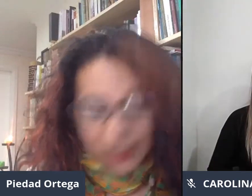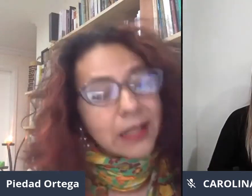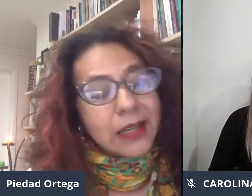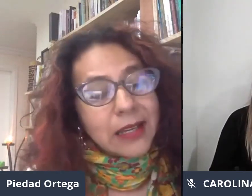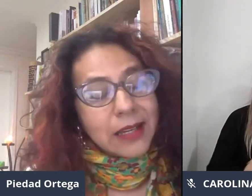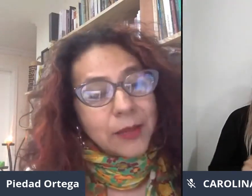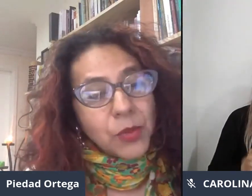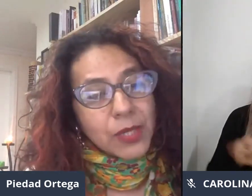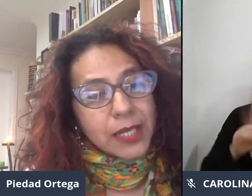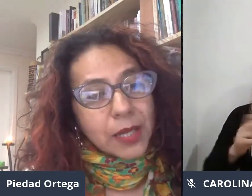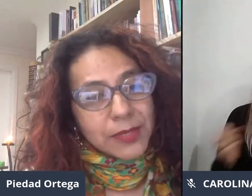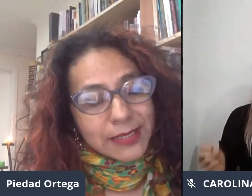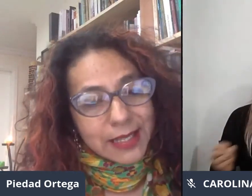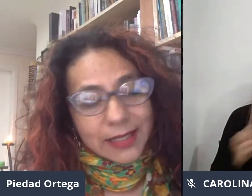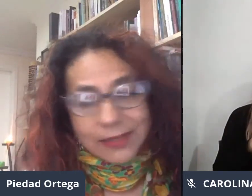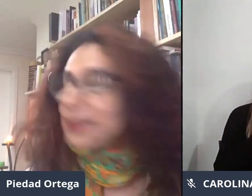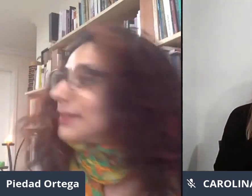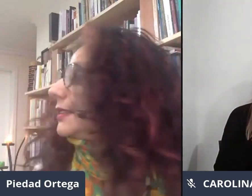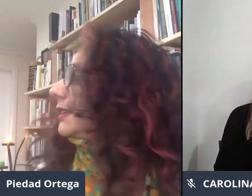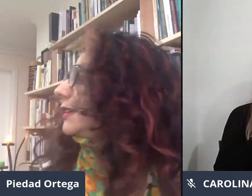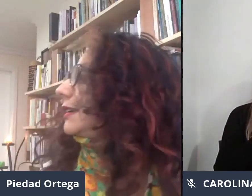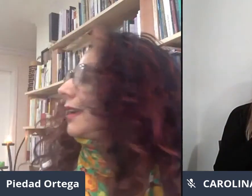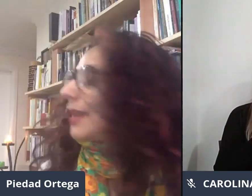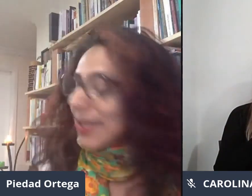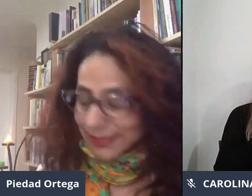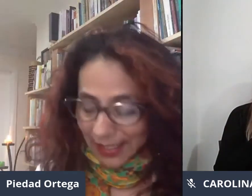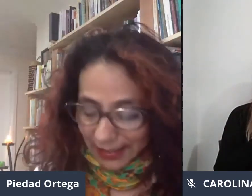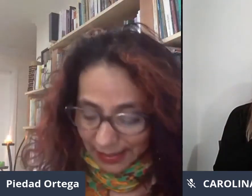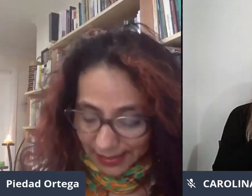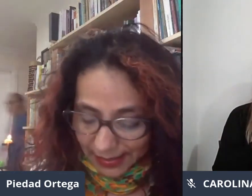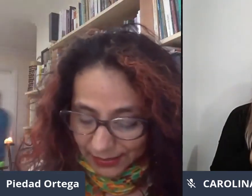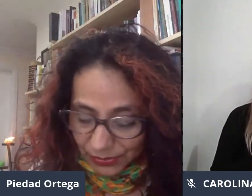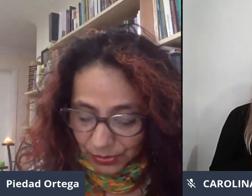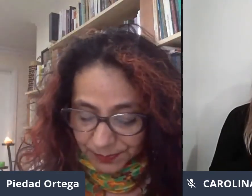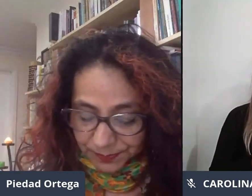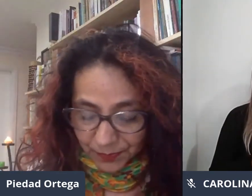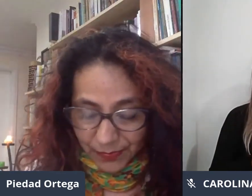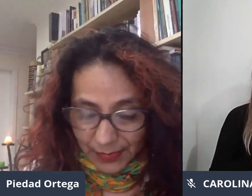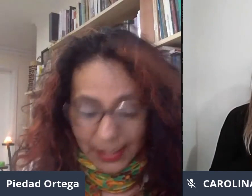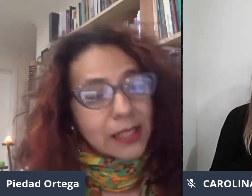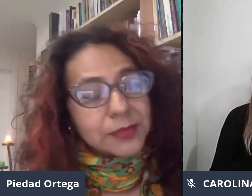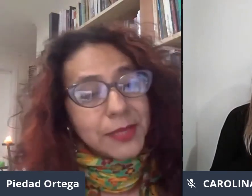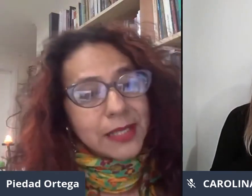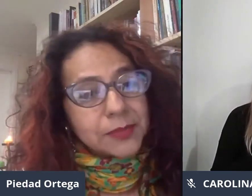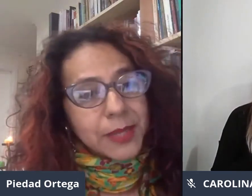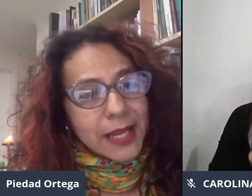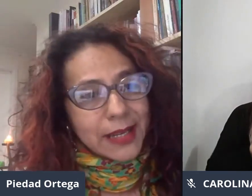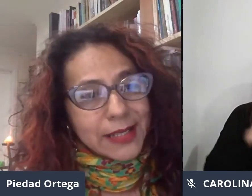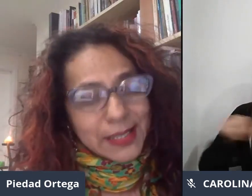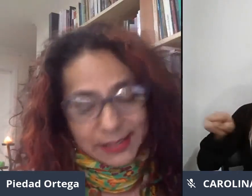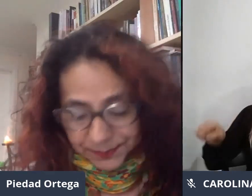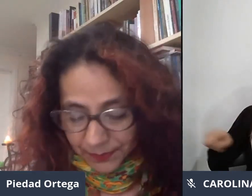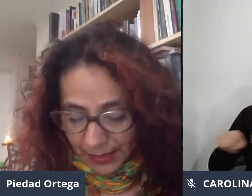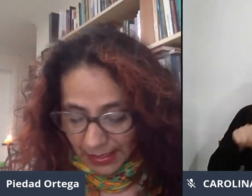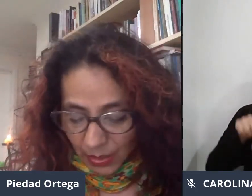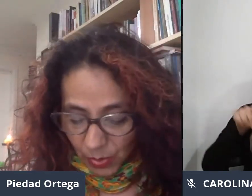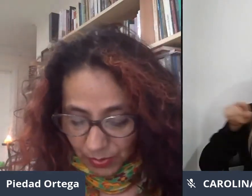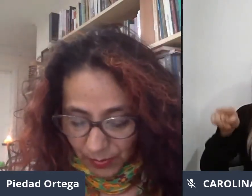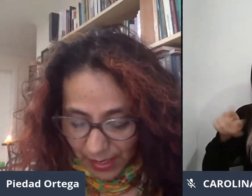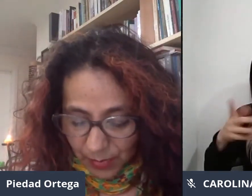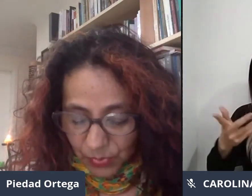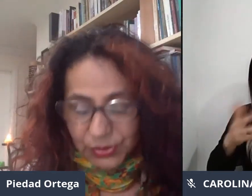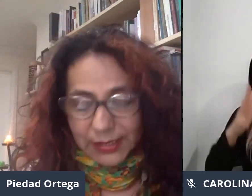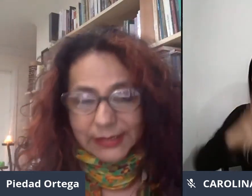esta vulnerabilidad está generando en las vidas precarias. Y